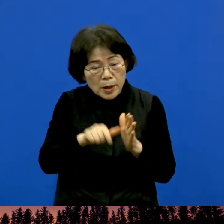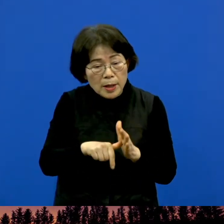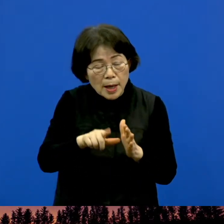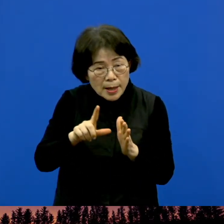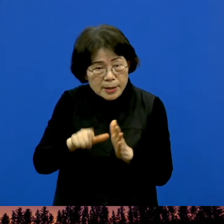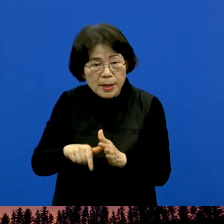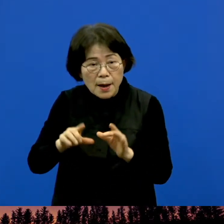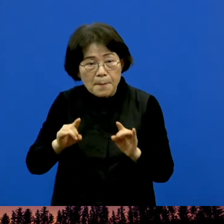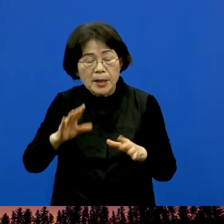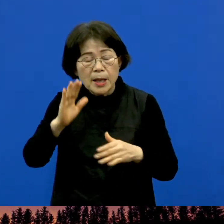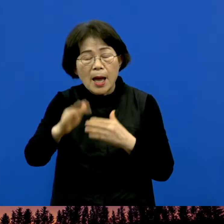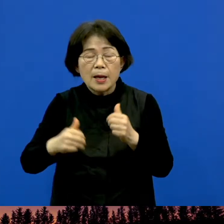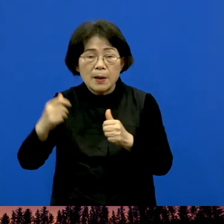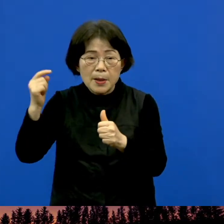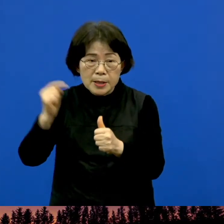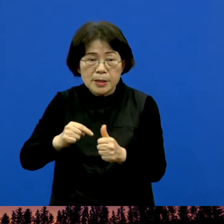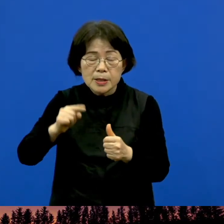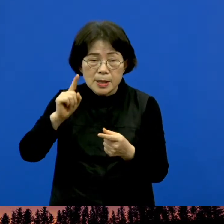하나님의 지시를 따르는